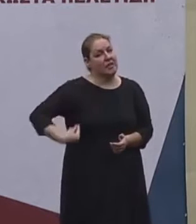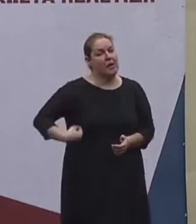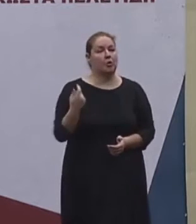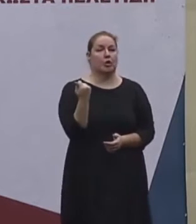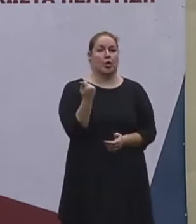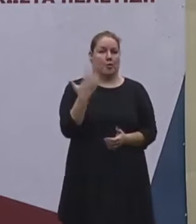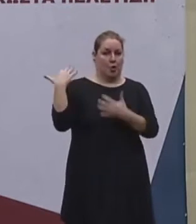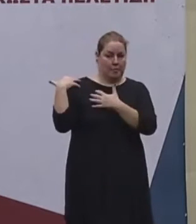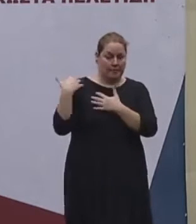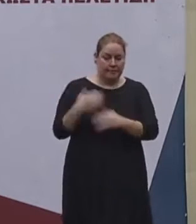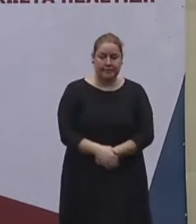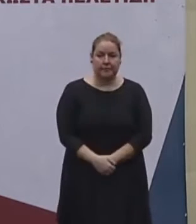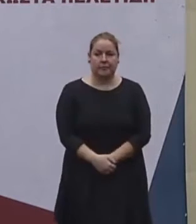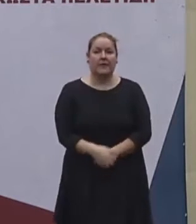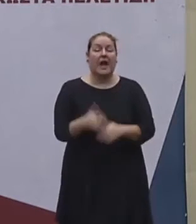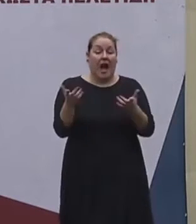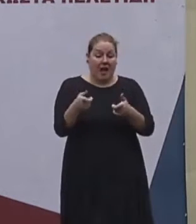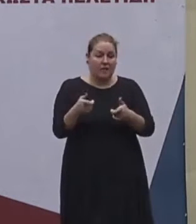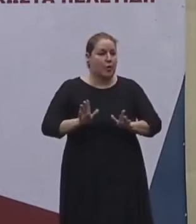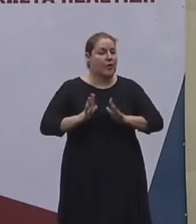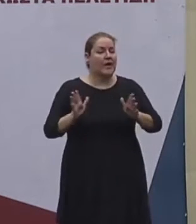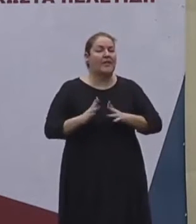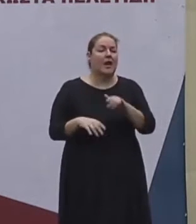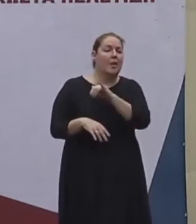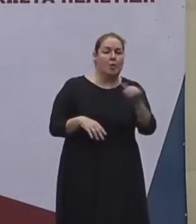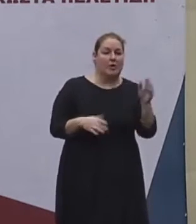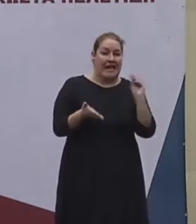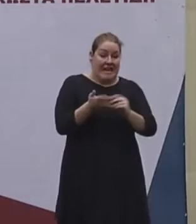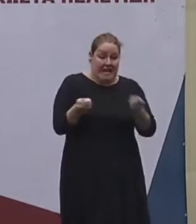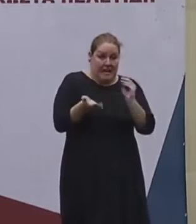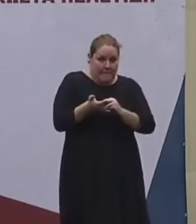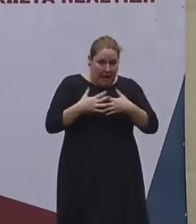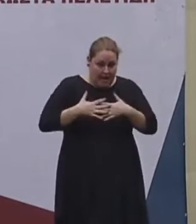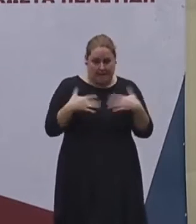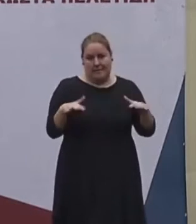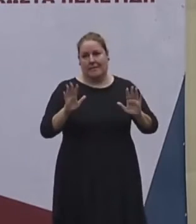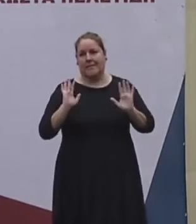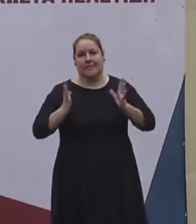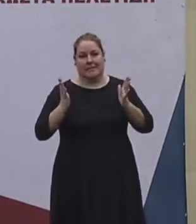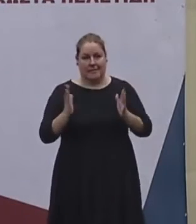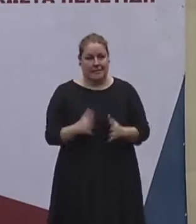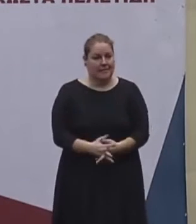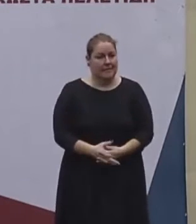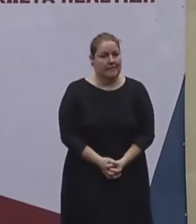τότε. Κάτι που δεν θα ήθελα ποτέ να επαναληφθεί.